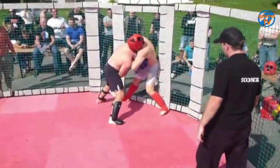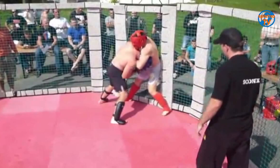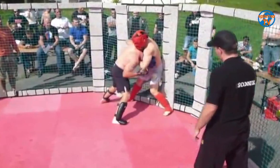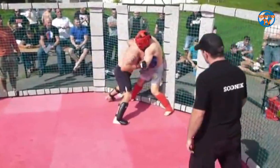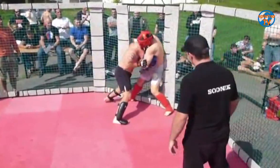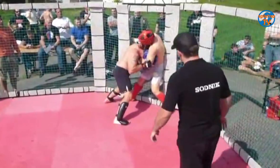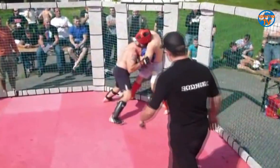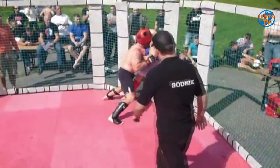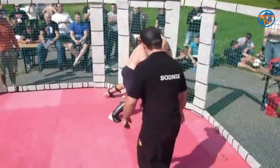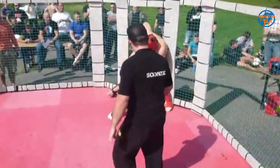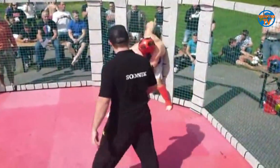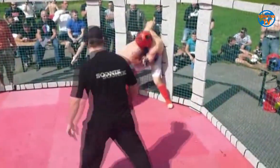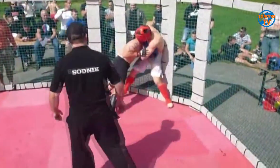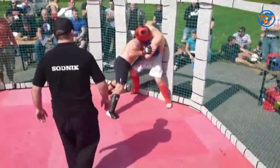Čuvi plac, ne?